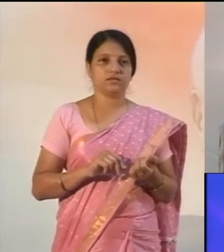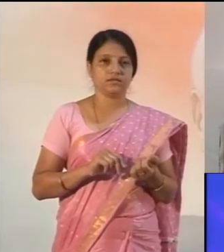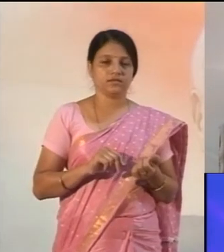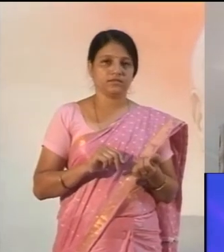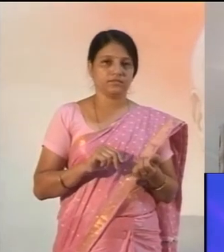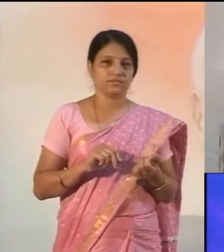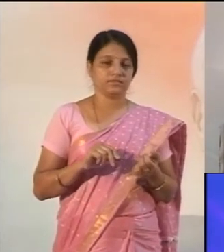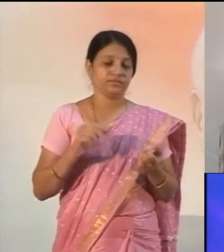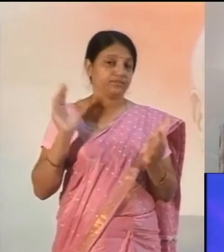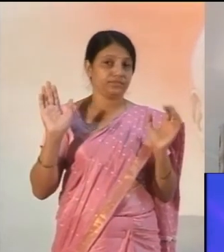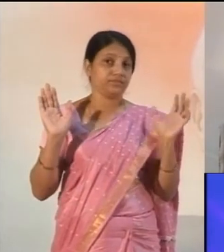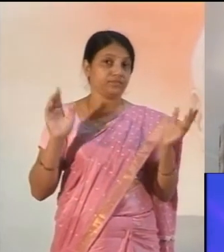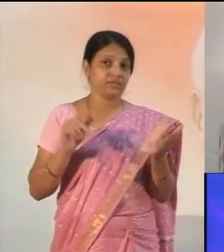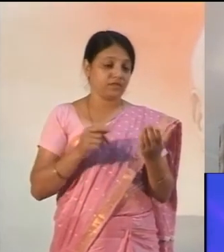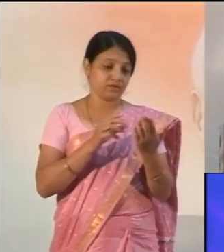परी के हाथ में